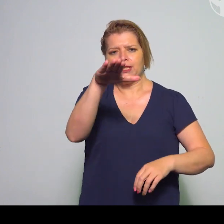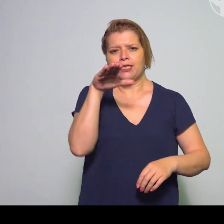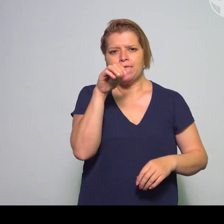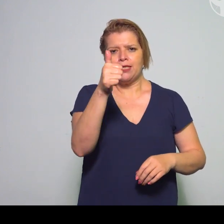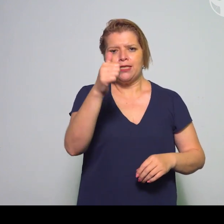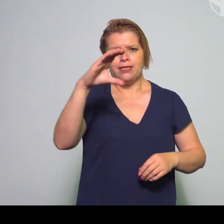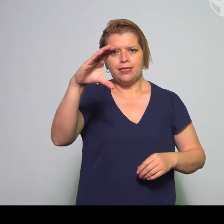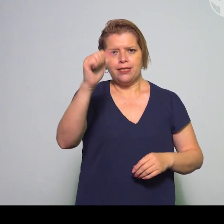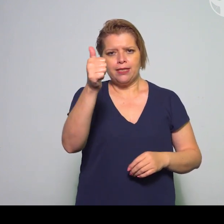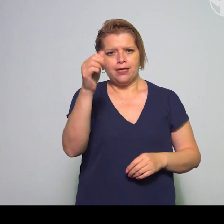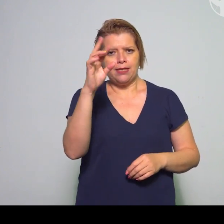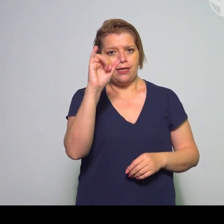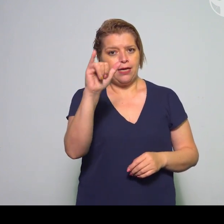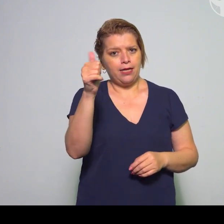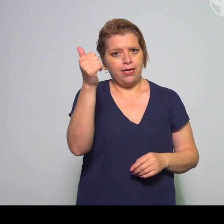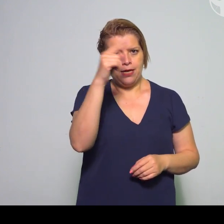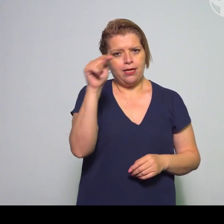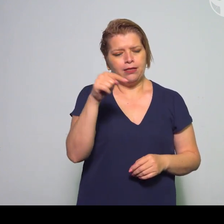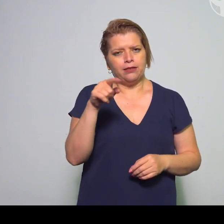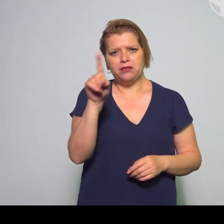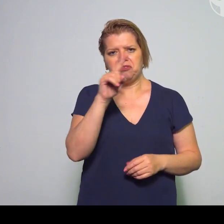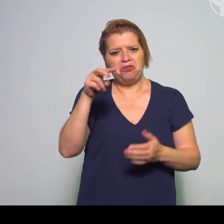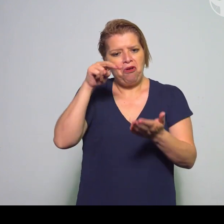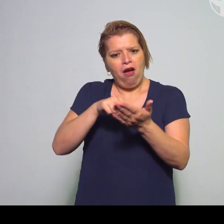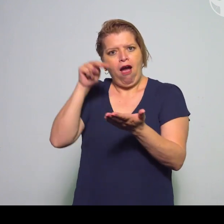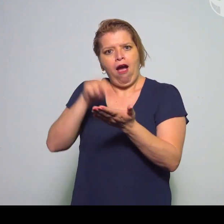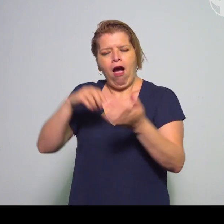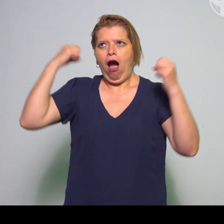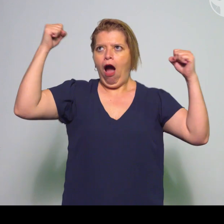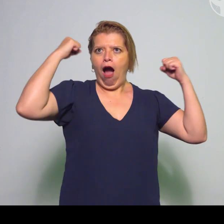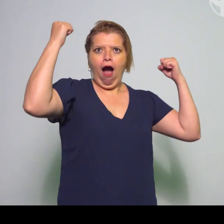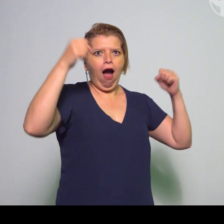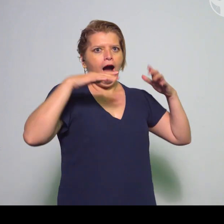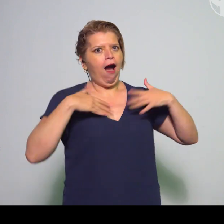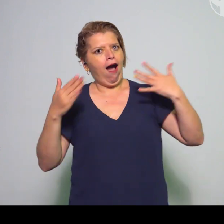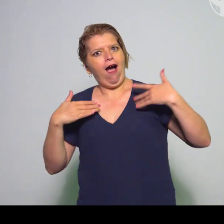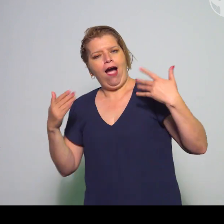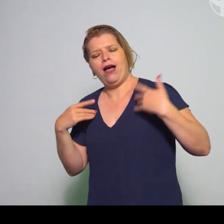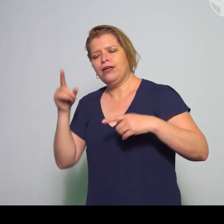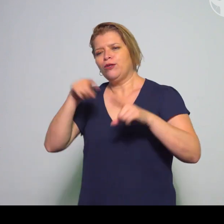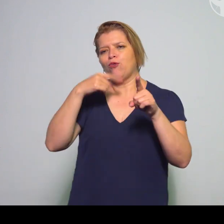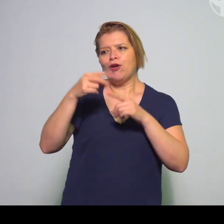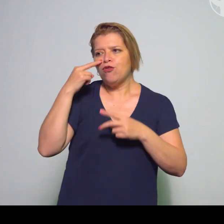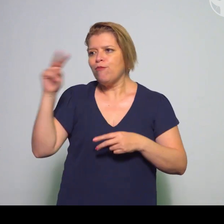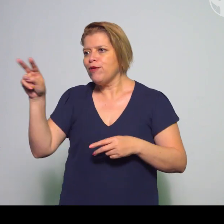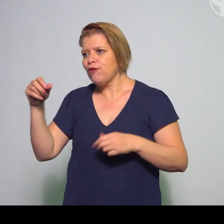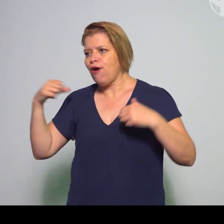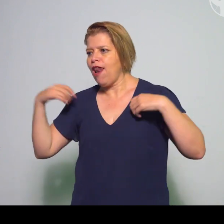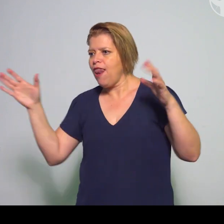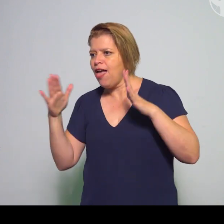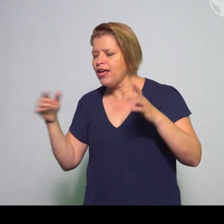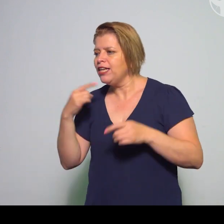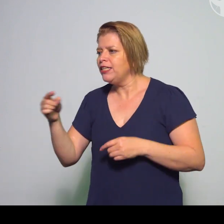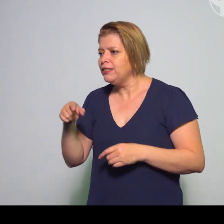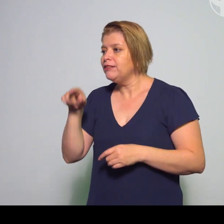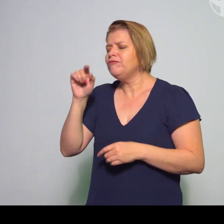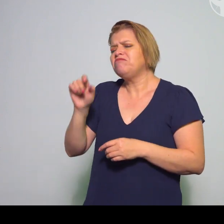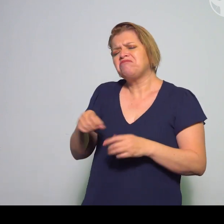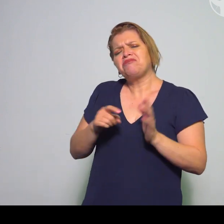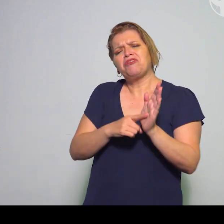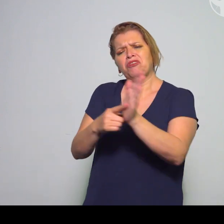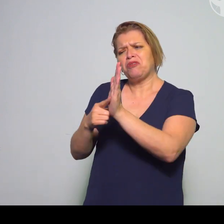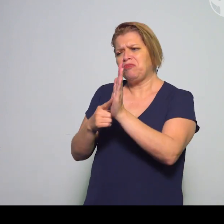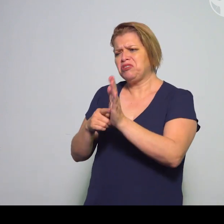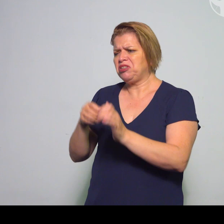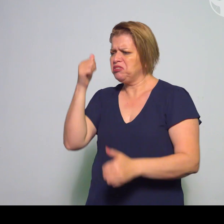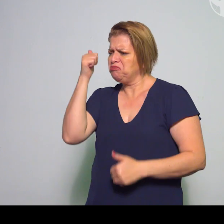en lugar de brincar quizás de la felicidad, saltar de alegría, cuando el ángel se le aparece y le da la noticia, lo